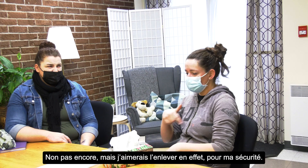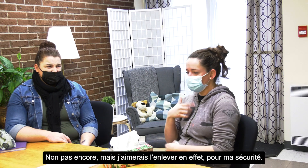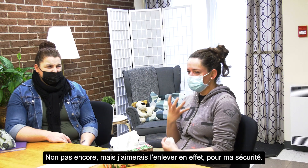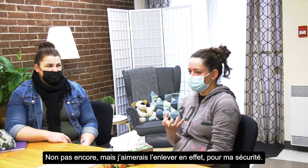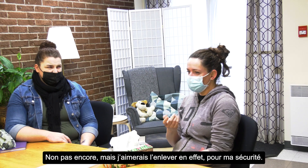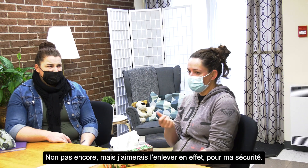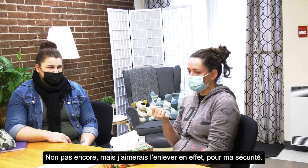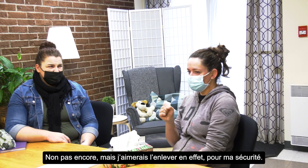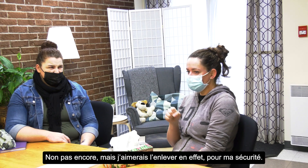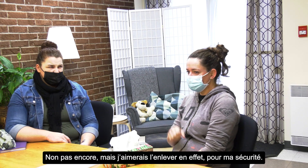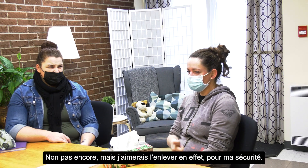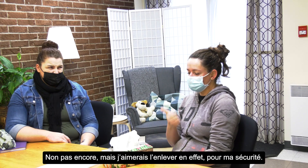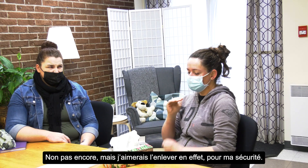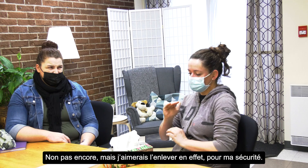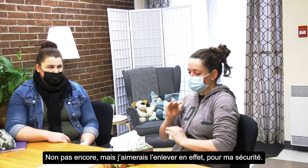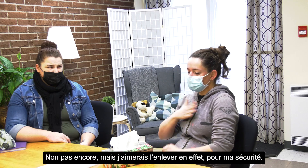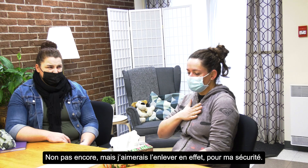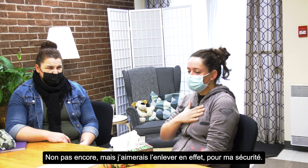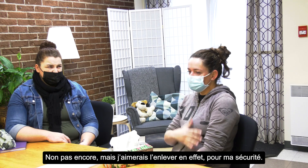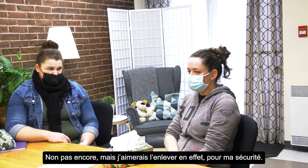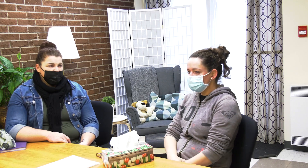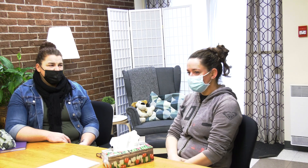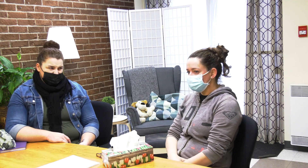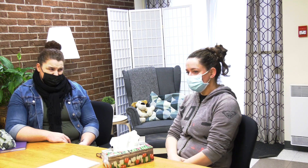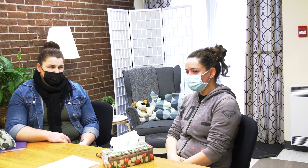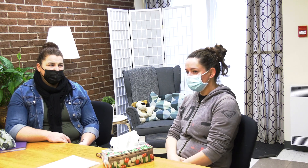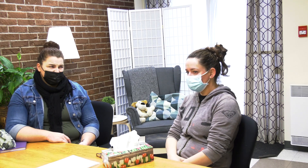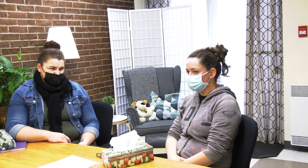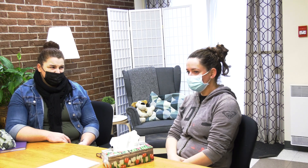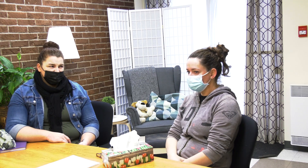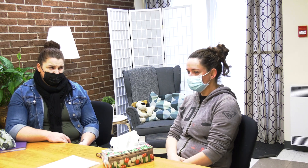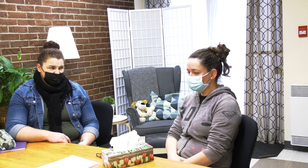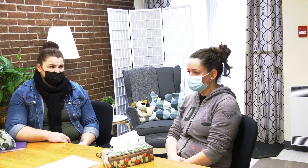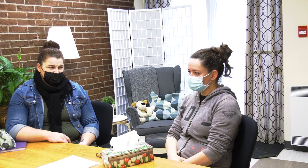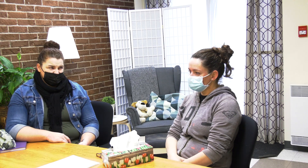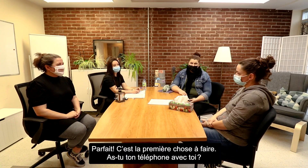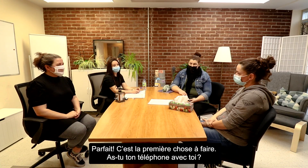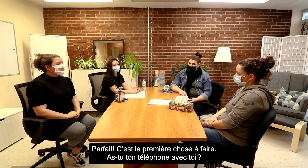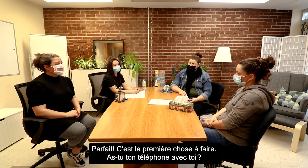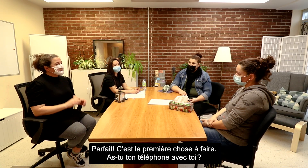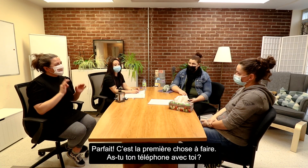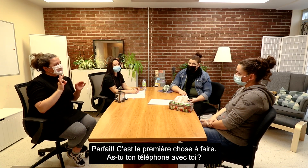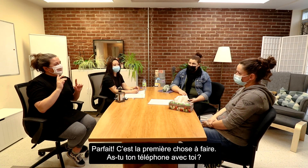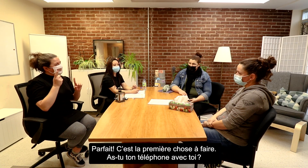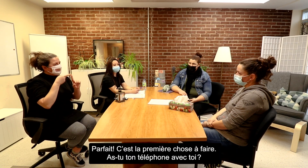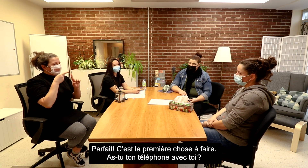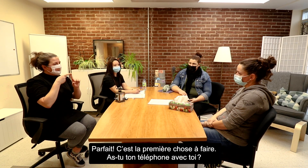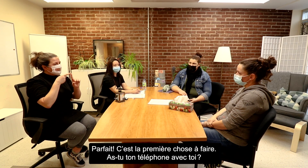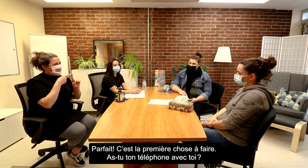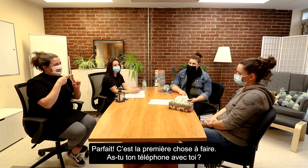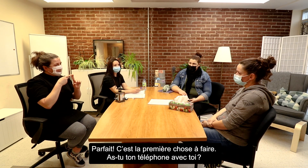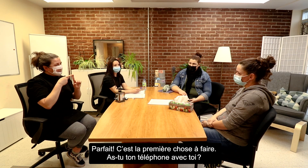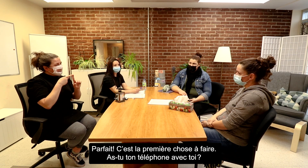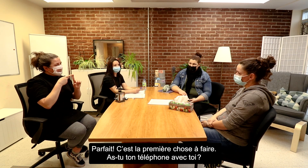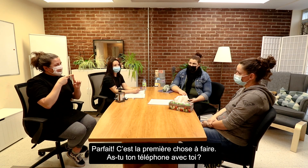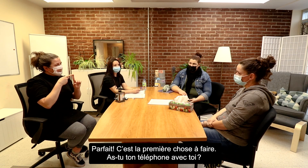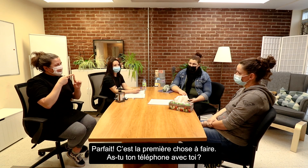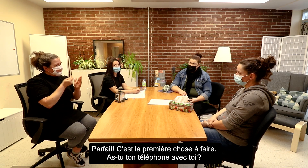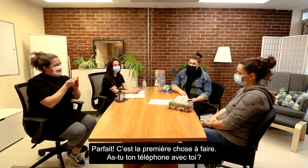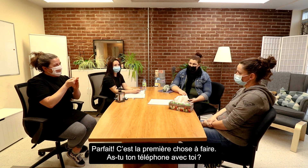Non, mais j'aimerais ça, oui. OK. Pour ma sécurité, oui. Ça va être la première chose qu'on va faire. Est-ce que là,